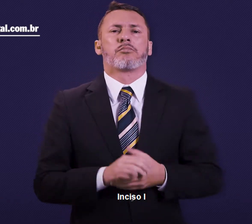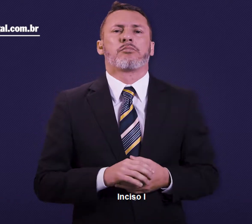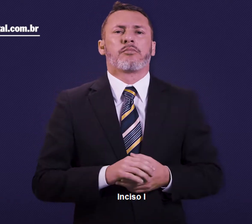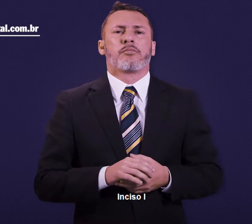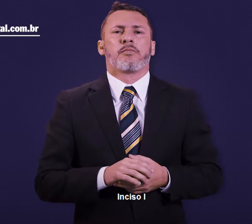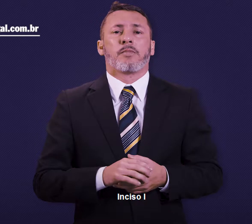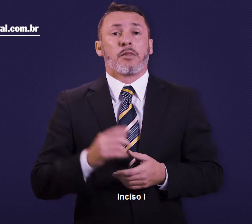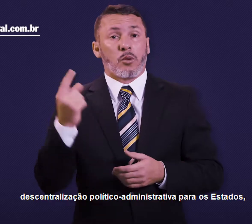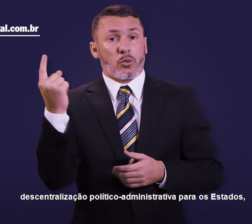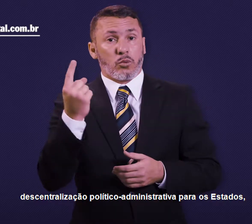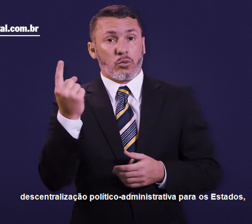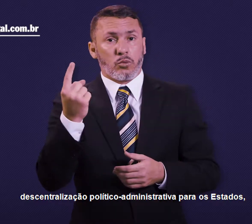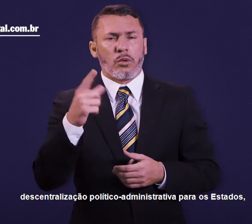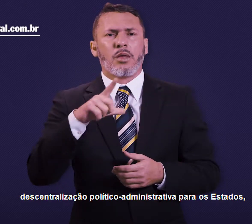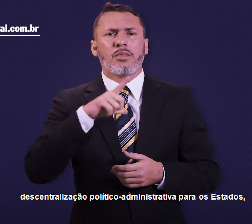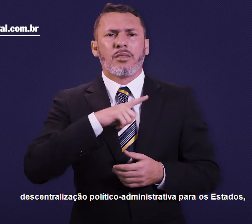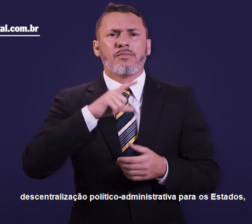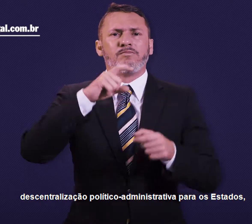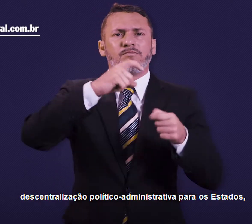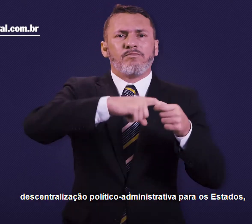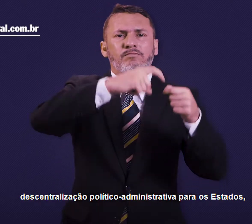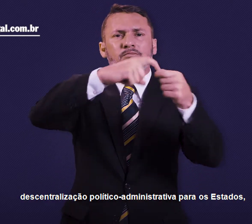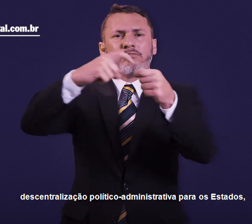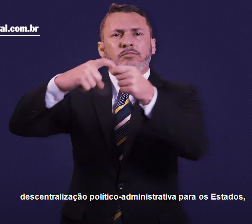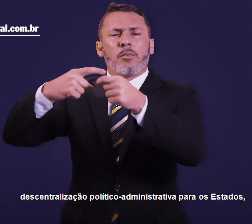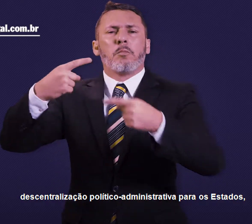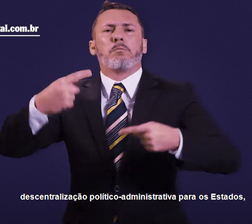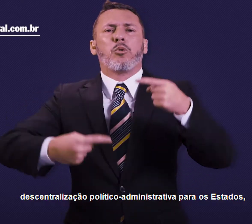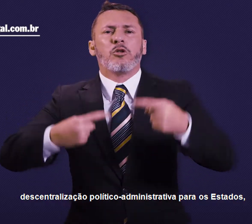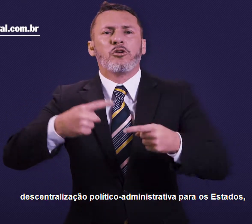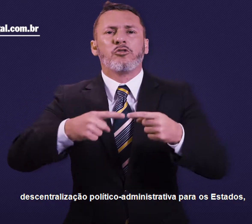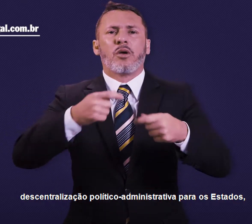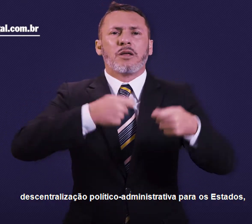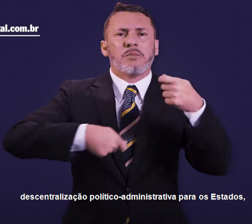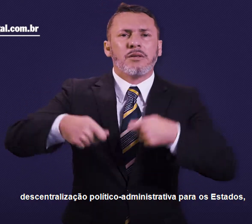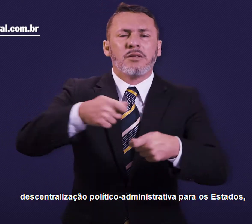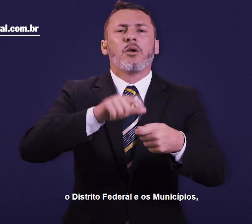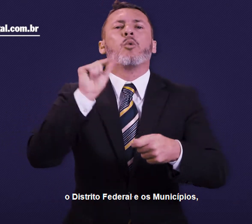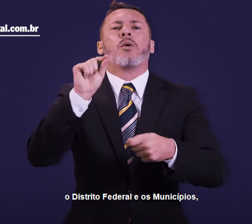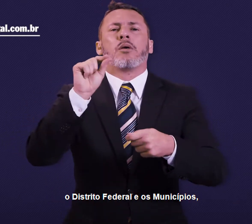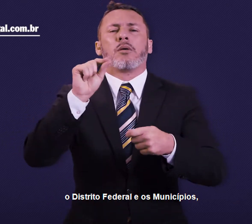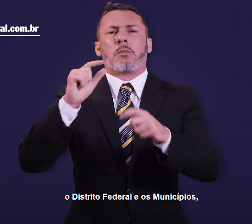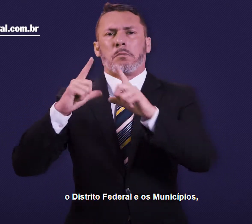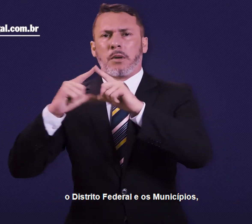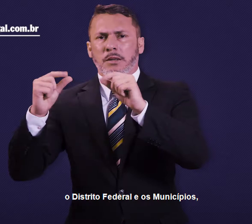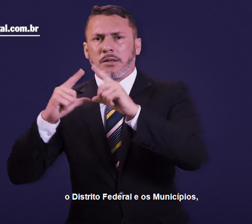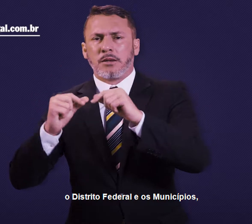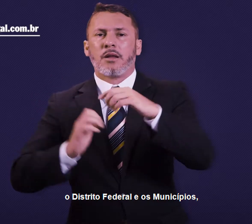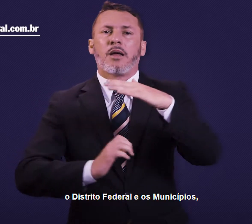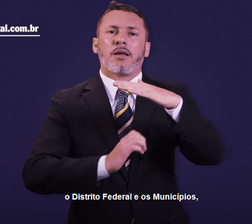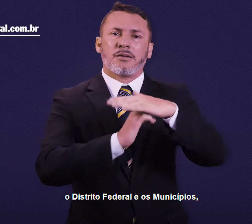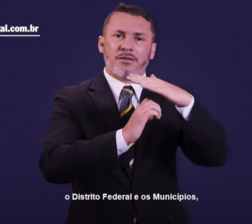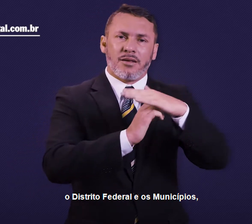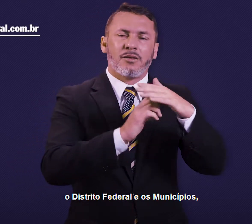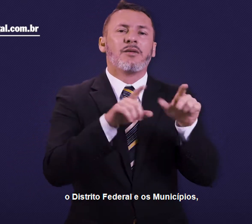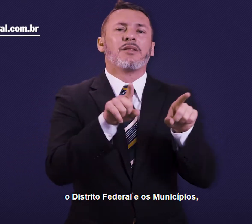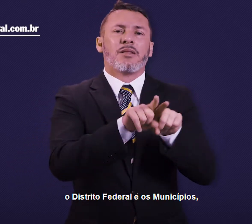1. Descentralização político-administrativa para os estados, o Distrito Federal e os municípios,